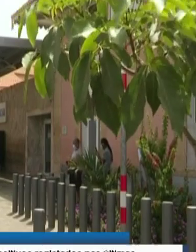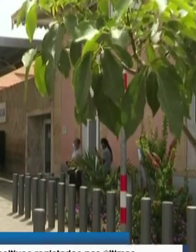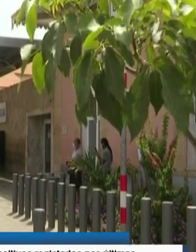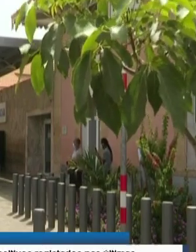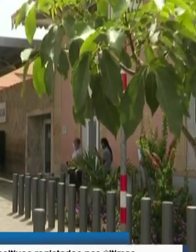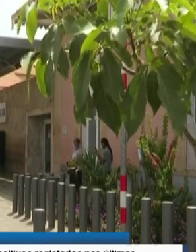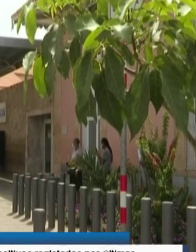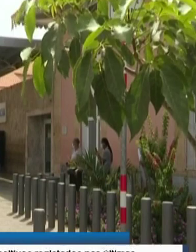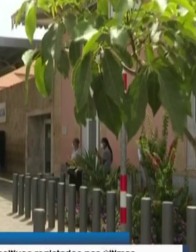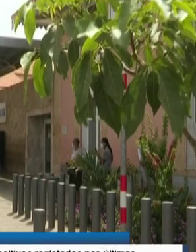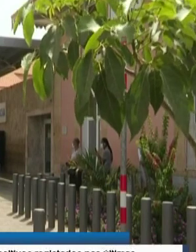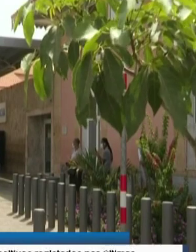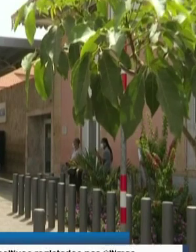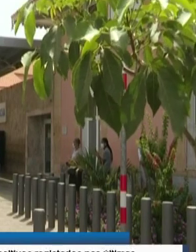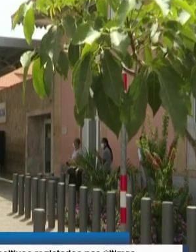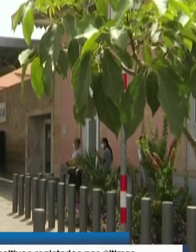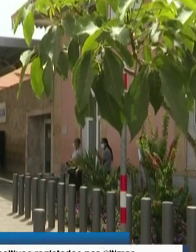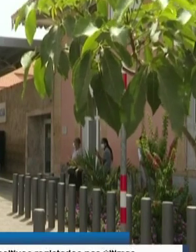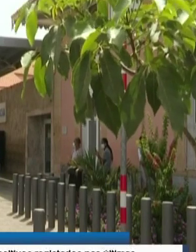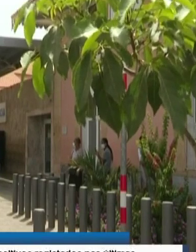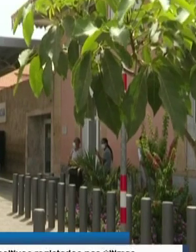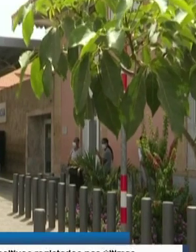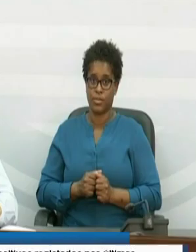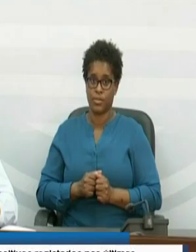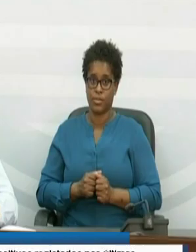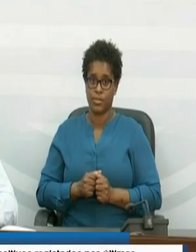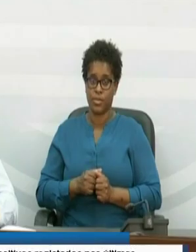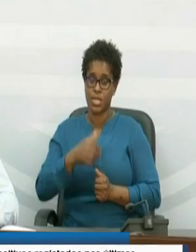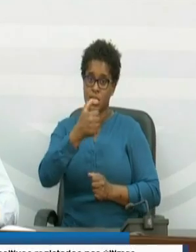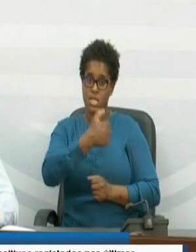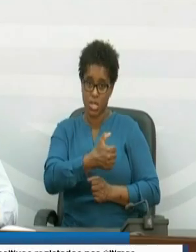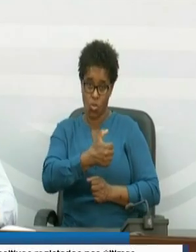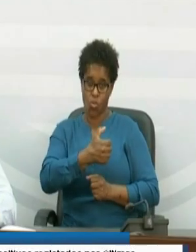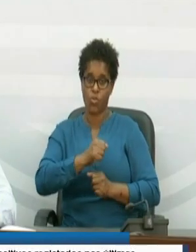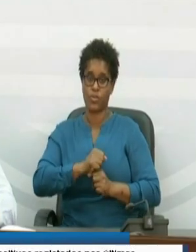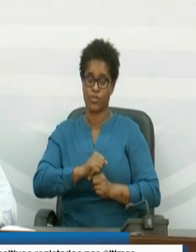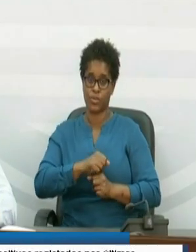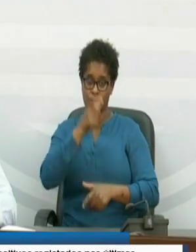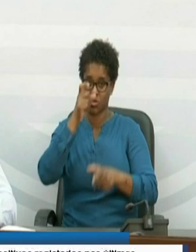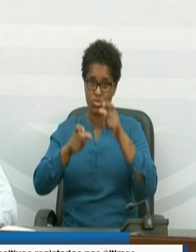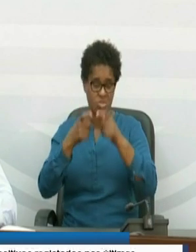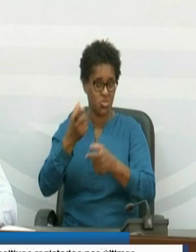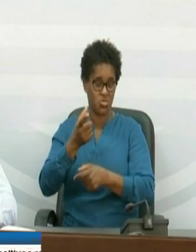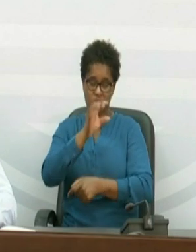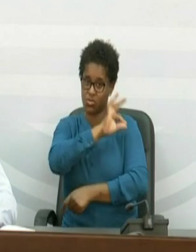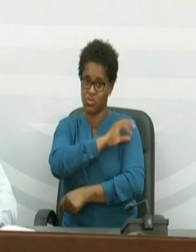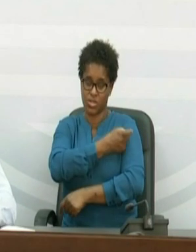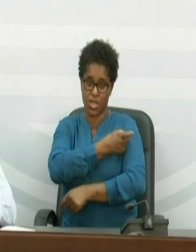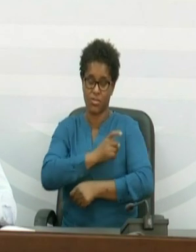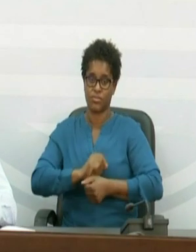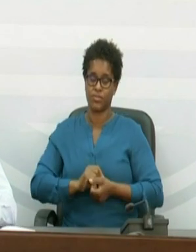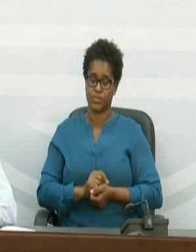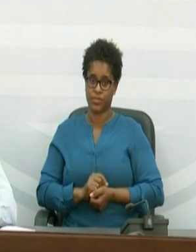início deste mês. Tivemos um total de 7 óbitos. 5 dos quais as pessoas não estavam vacinadas,